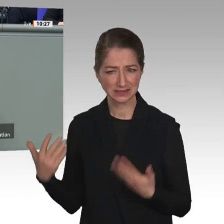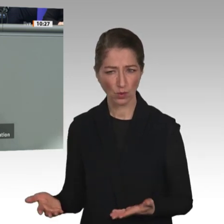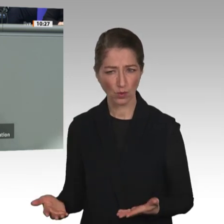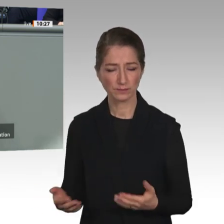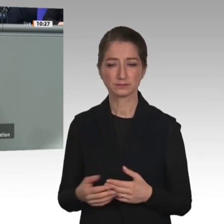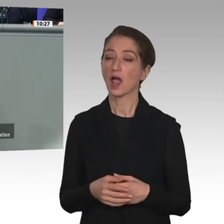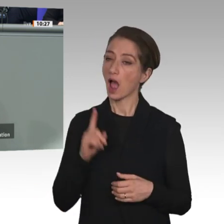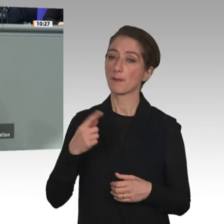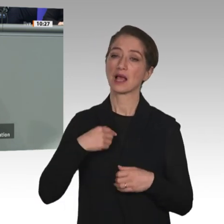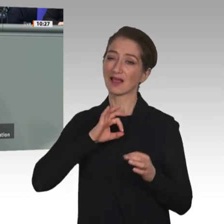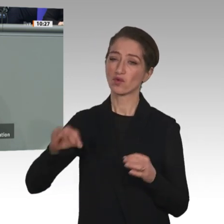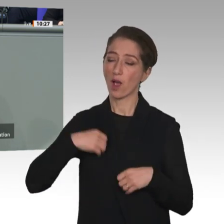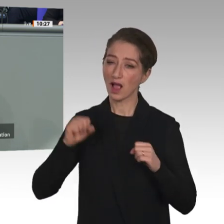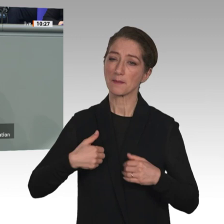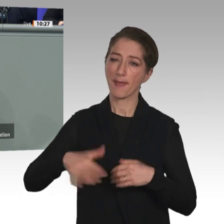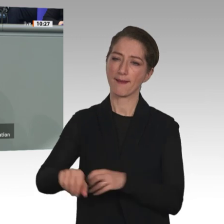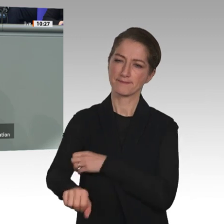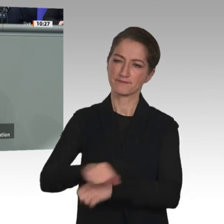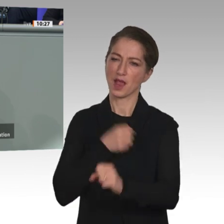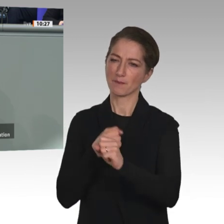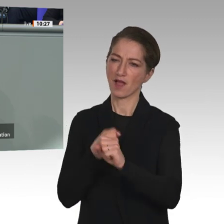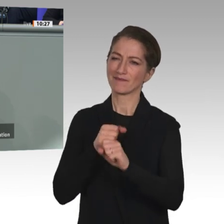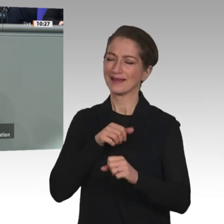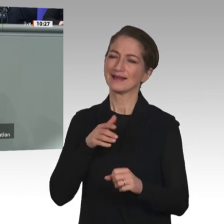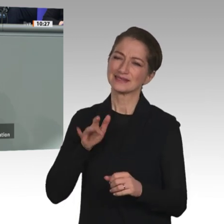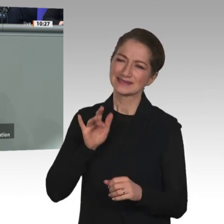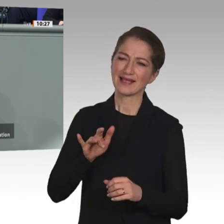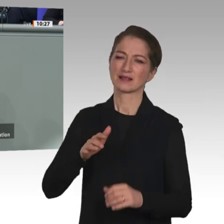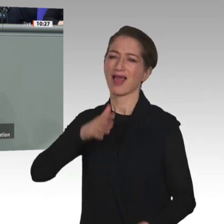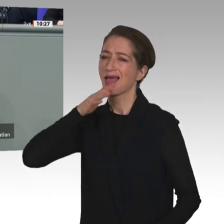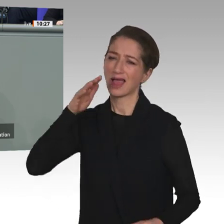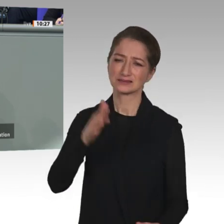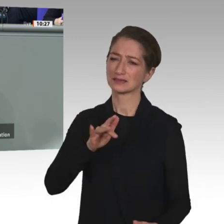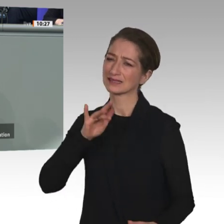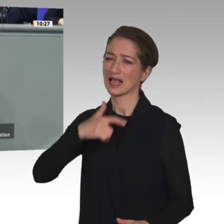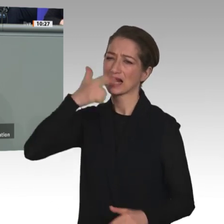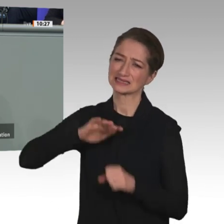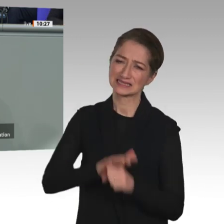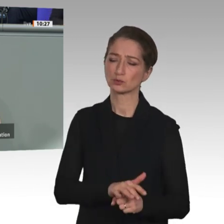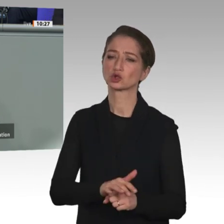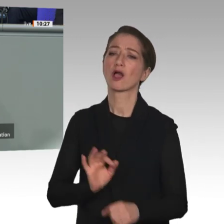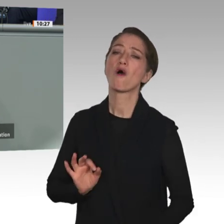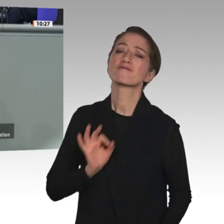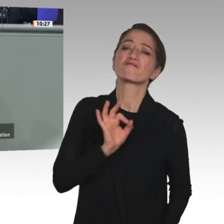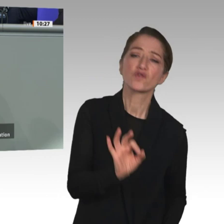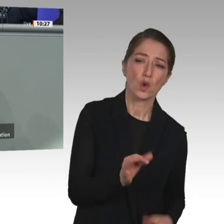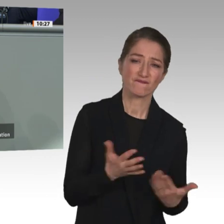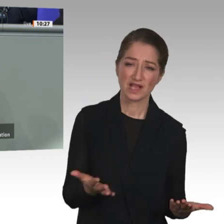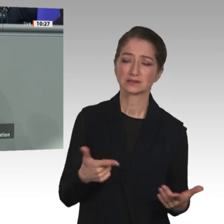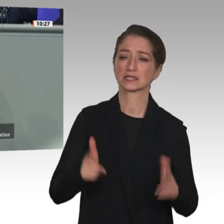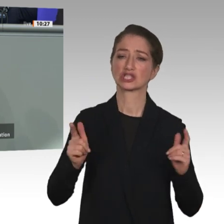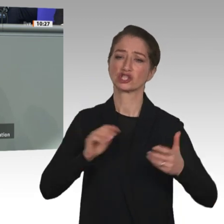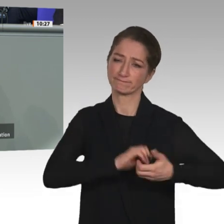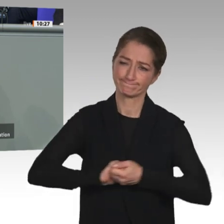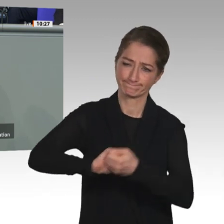gegen Rassismus und für mehr Zusammenhalt in unserer vielfältigen Gesellschaft. Und dazu müssen wir das Übel